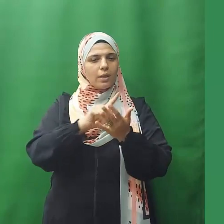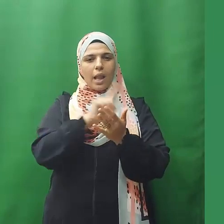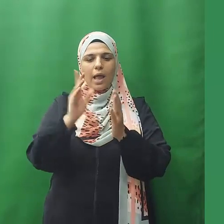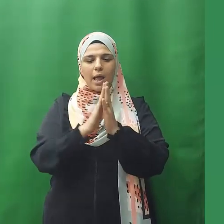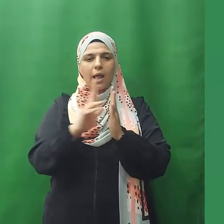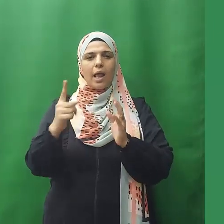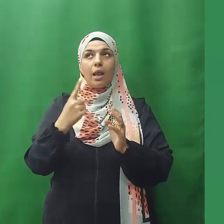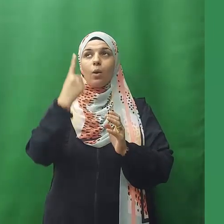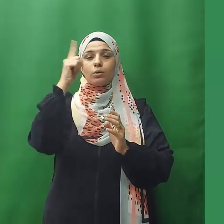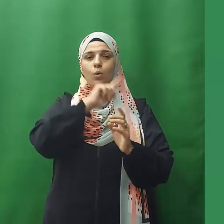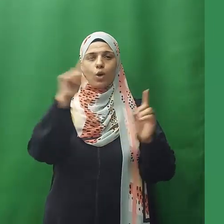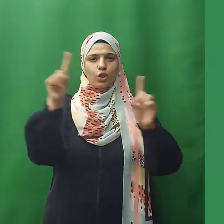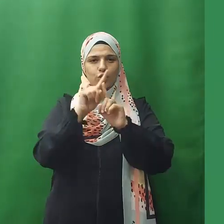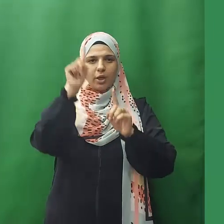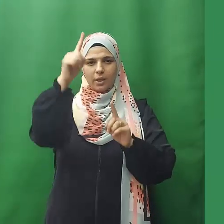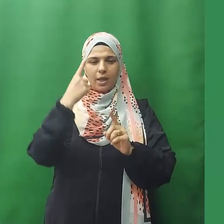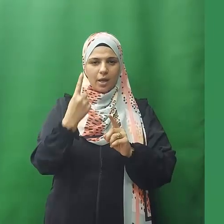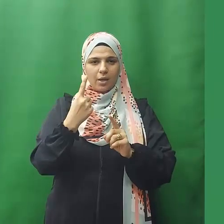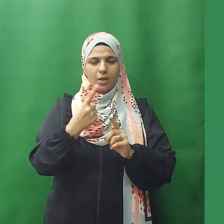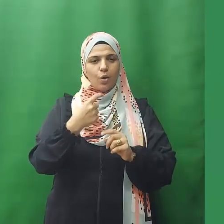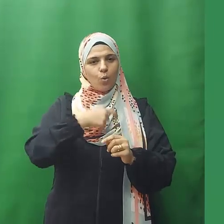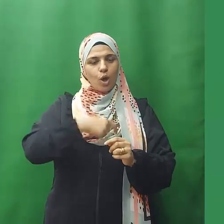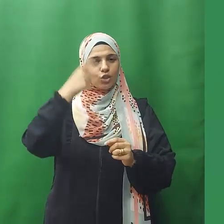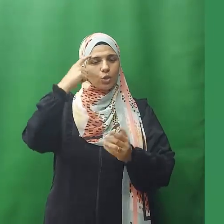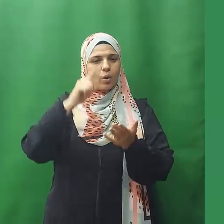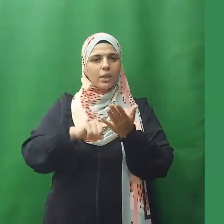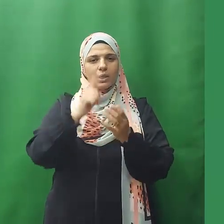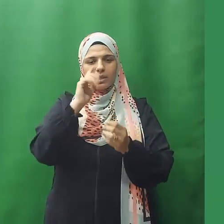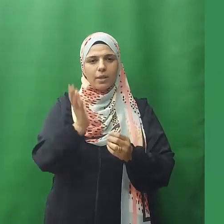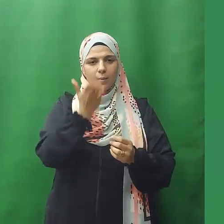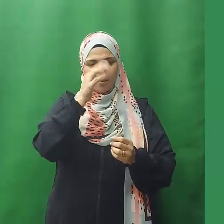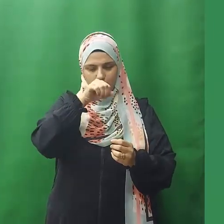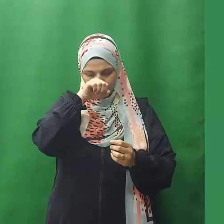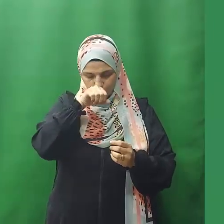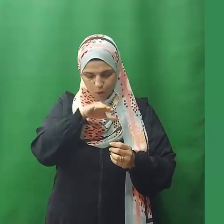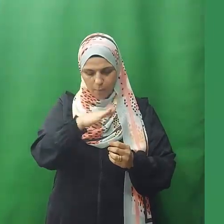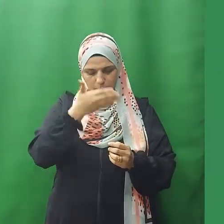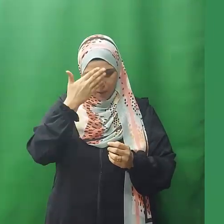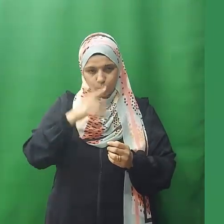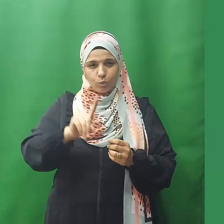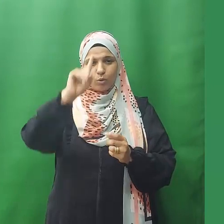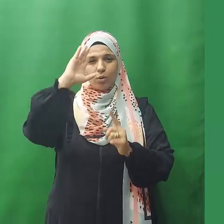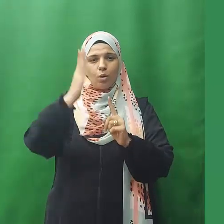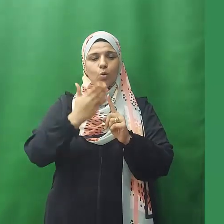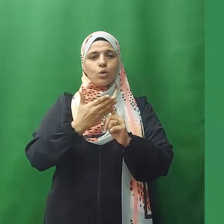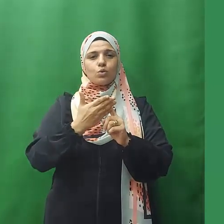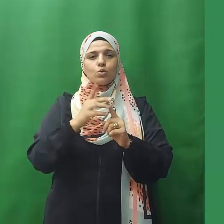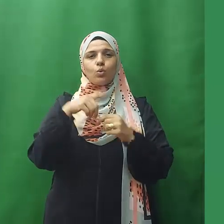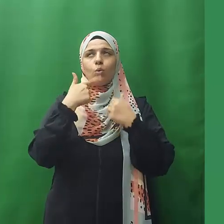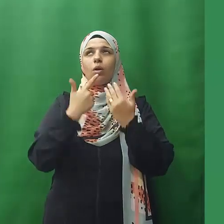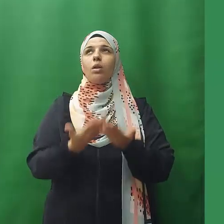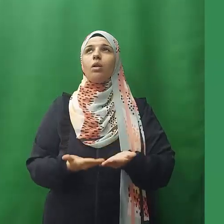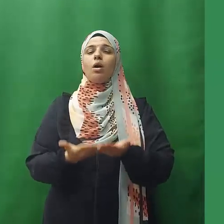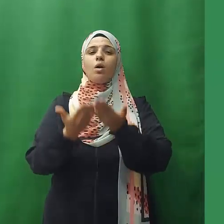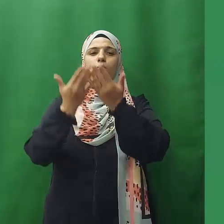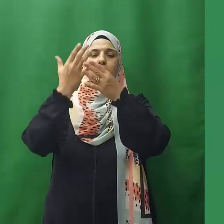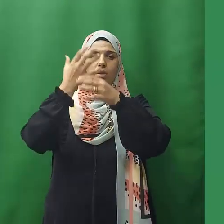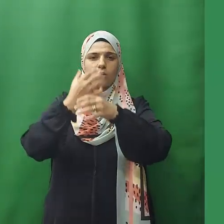الا الله وحده لا شريك له واشهد ان سيدنا ونبينا محمدا عبده ورسوله اللهم صل وسلم